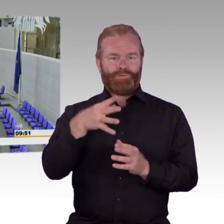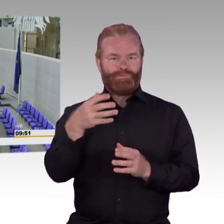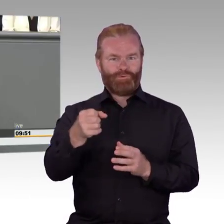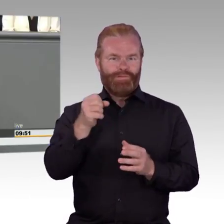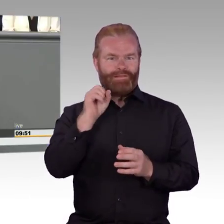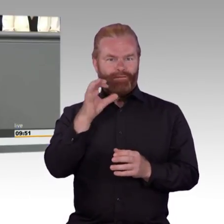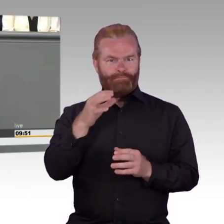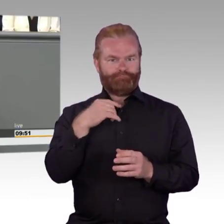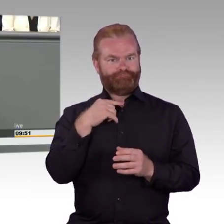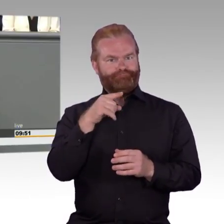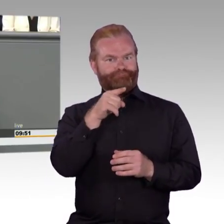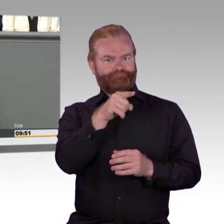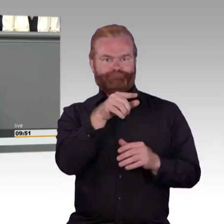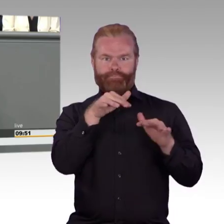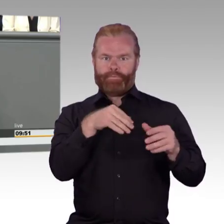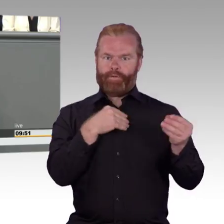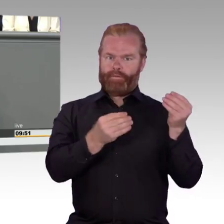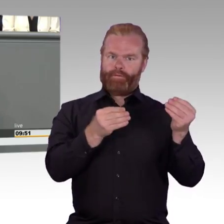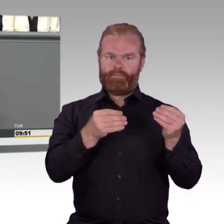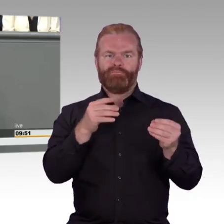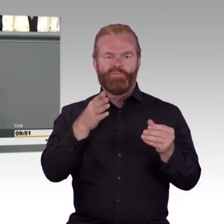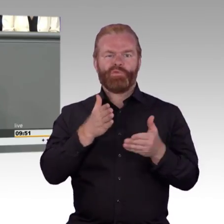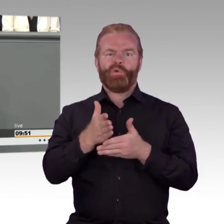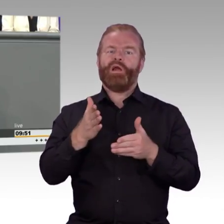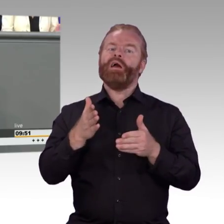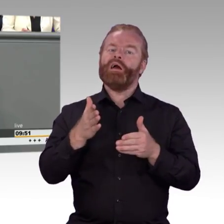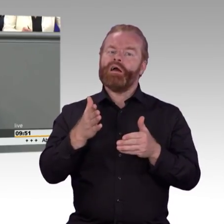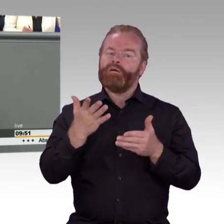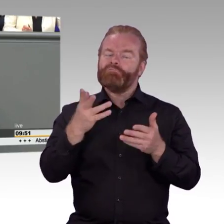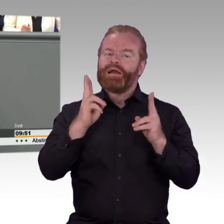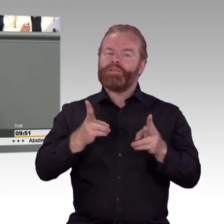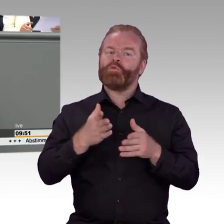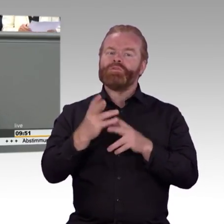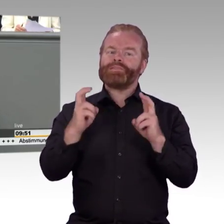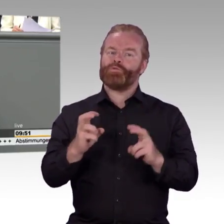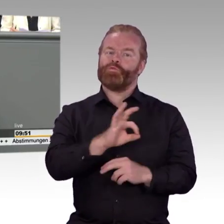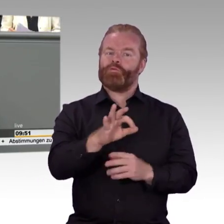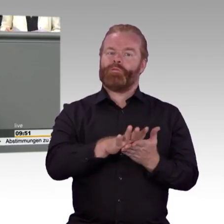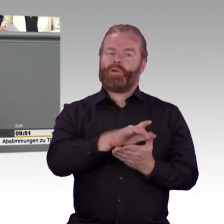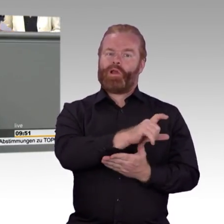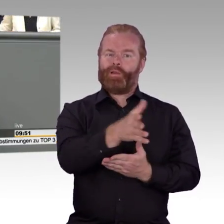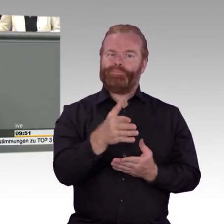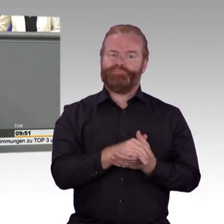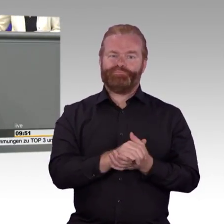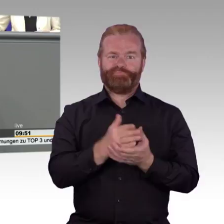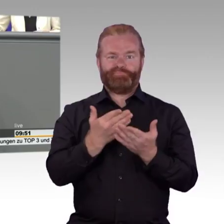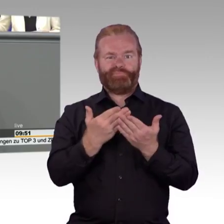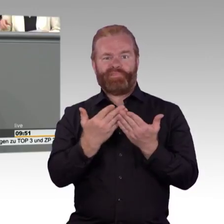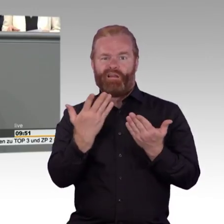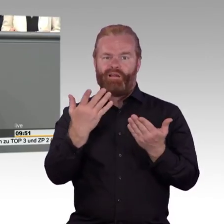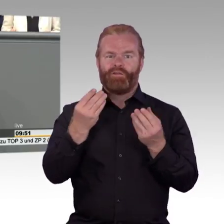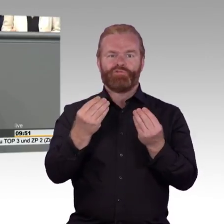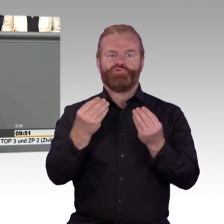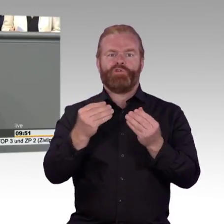Situation entstehen, dass Verbraucher sich Unternehmen mit erheblicher Marktmacht gegenübersehen und ihr Recht